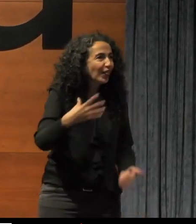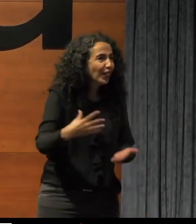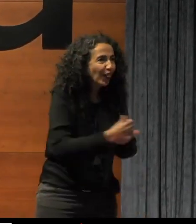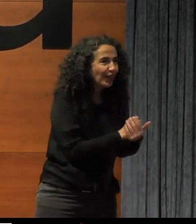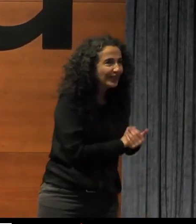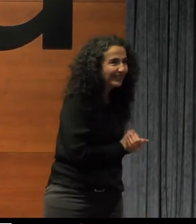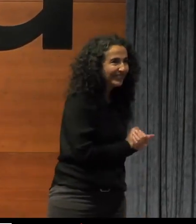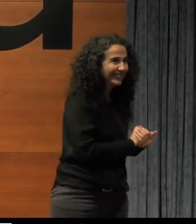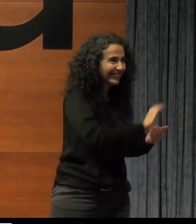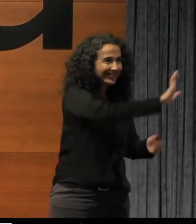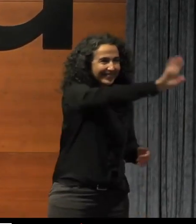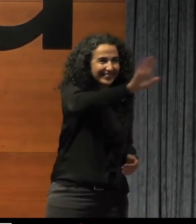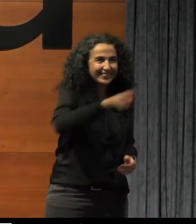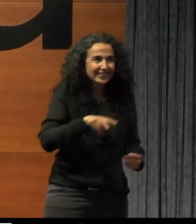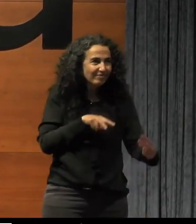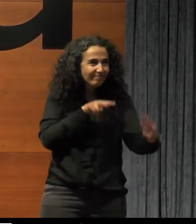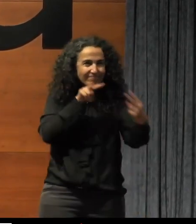Hola, buenas tardes a todas.